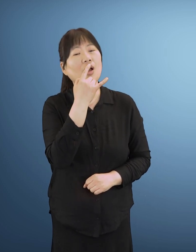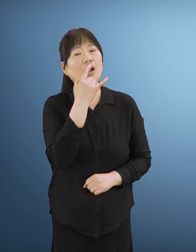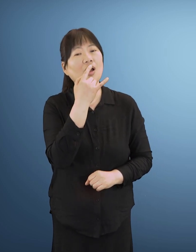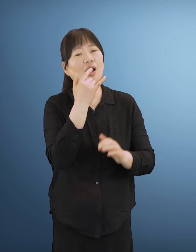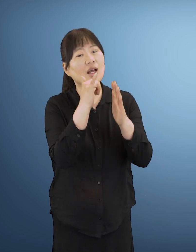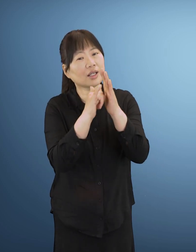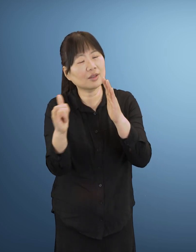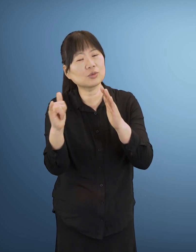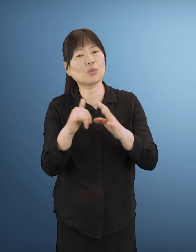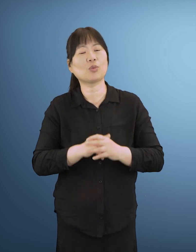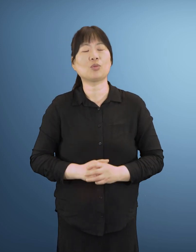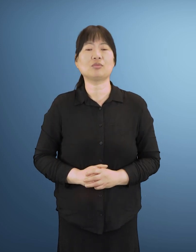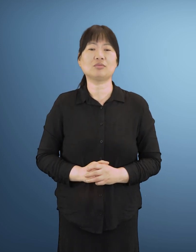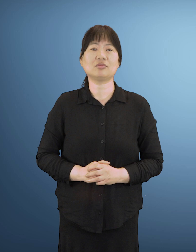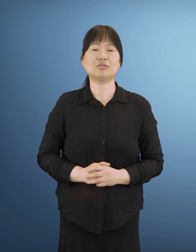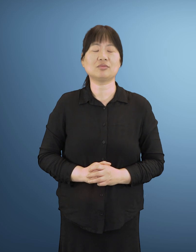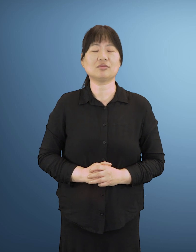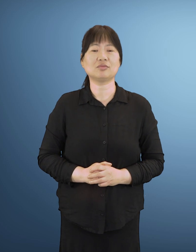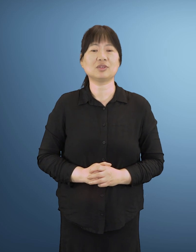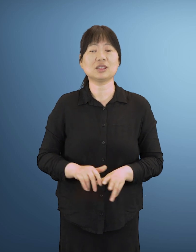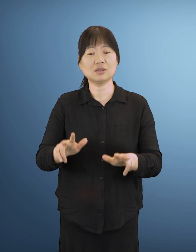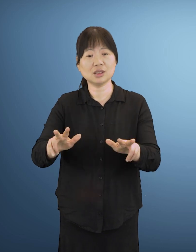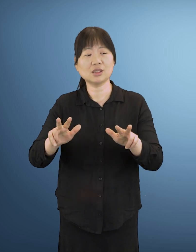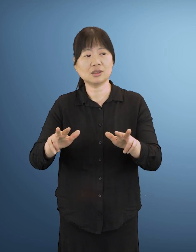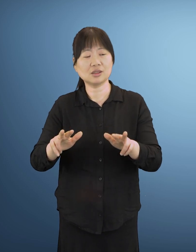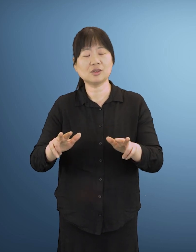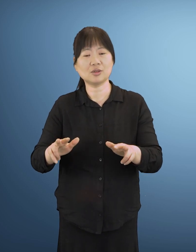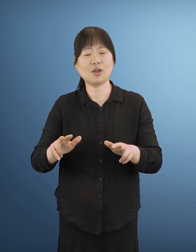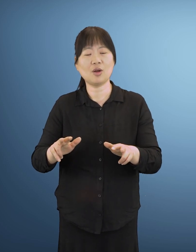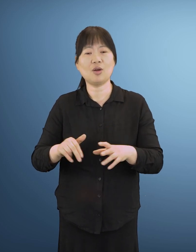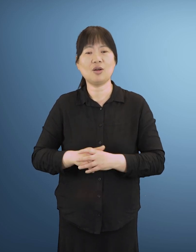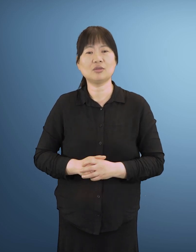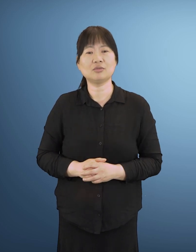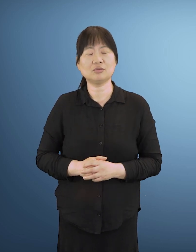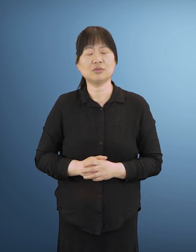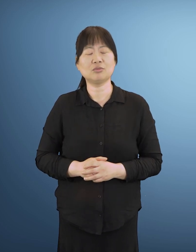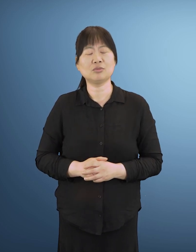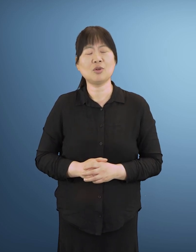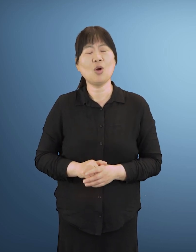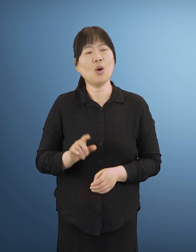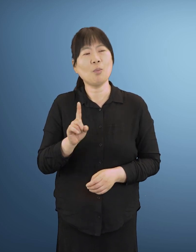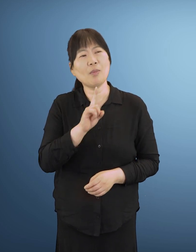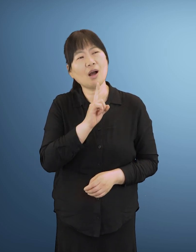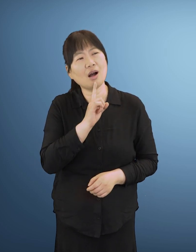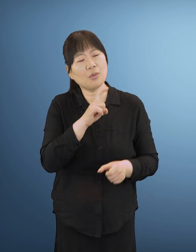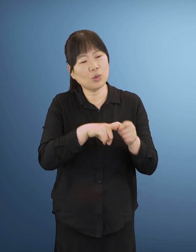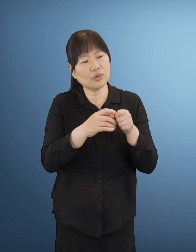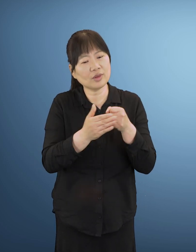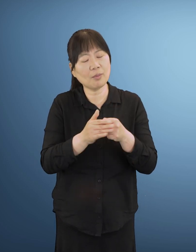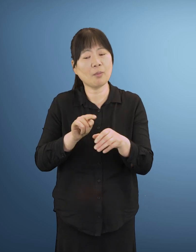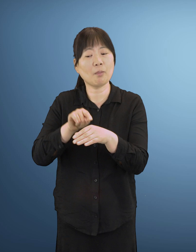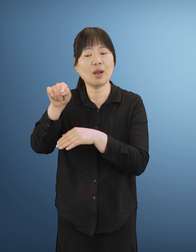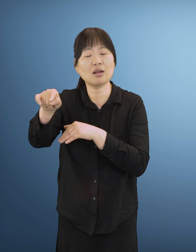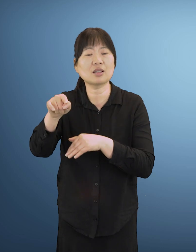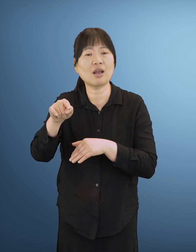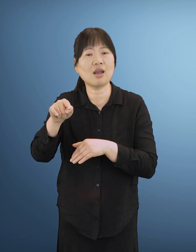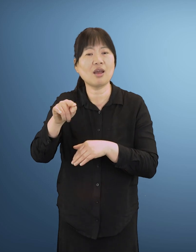어머니와 당신의 동생들이 지금 무슨 말인가를 자꾸 하려고 밖에